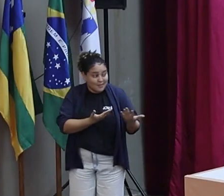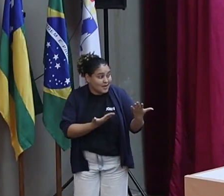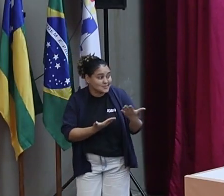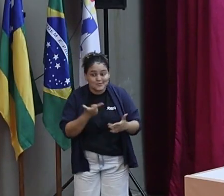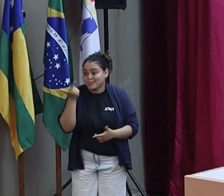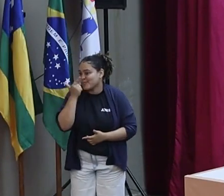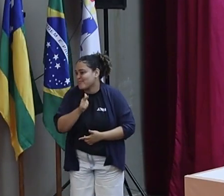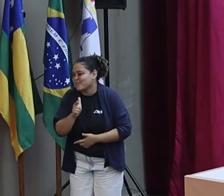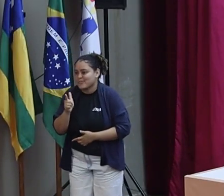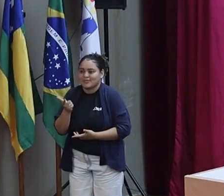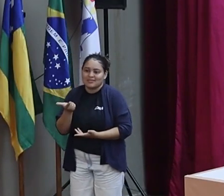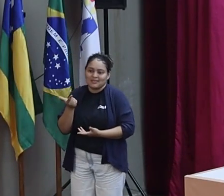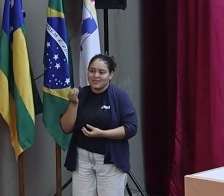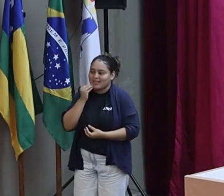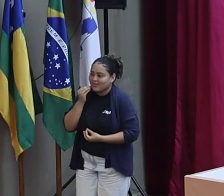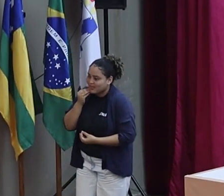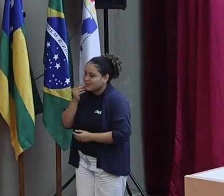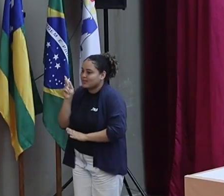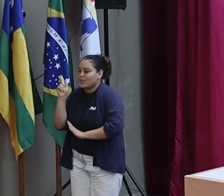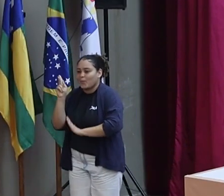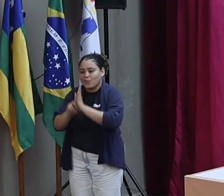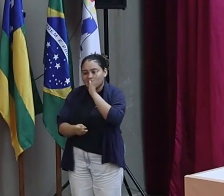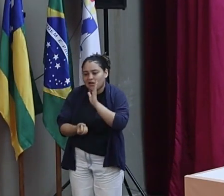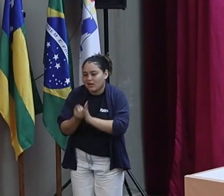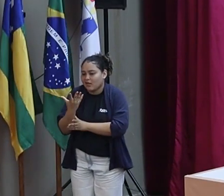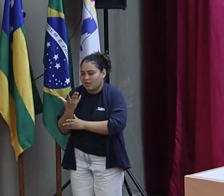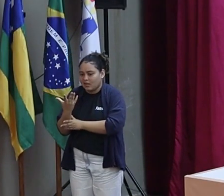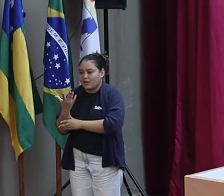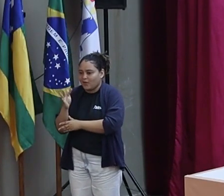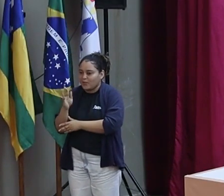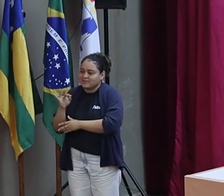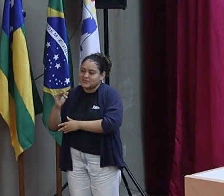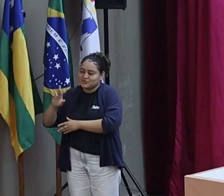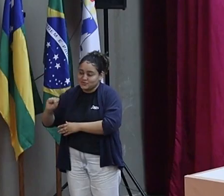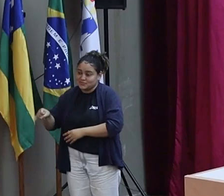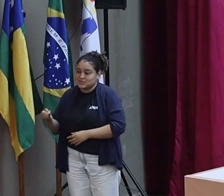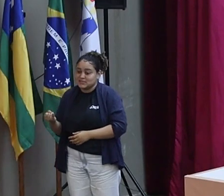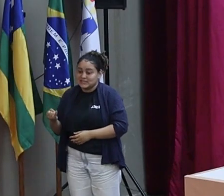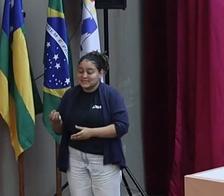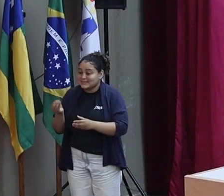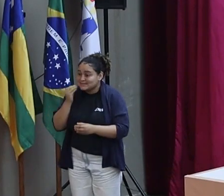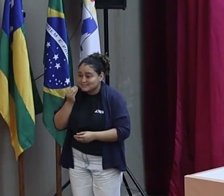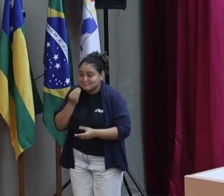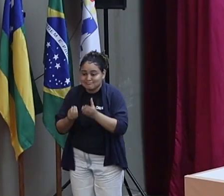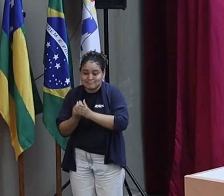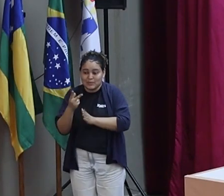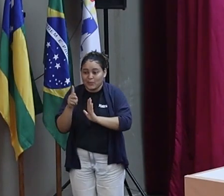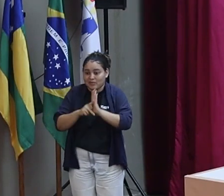criar um programa de linguística aplicada na UFRJ. Fazendo isso. E ela